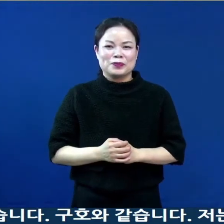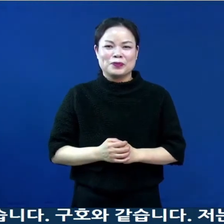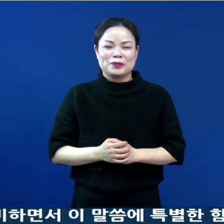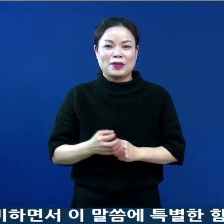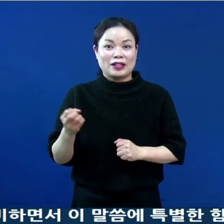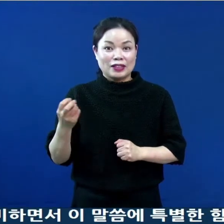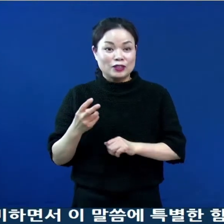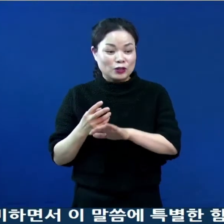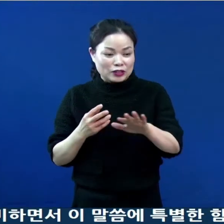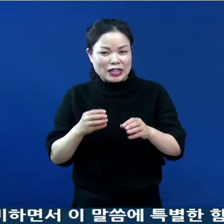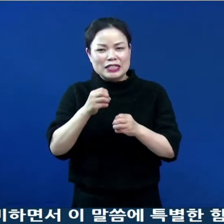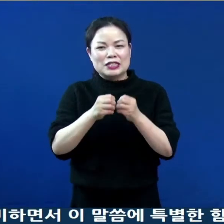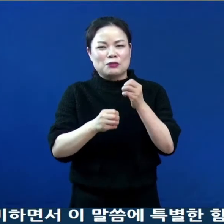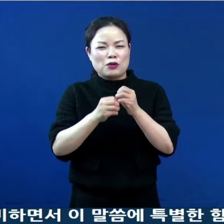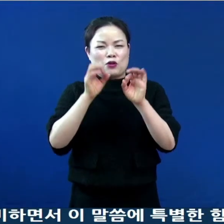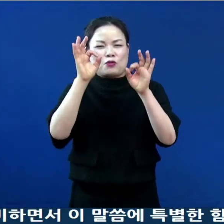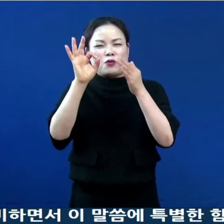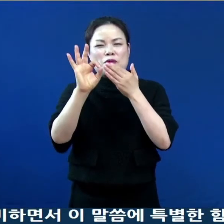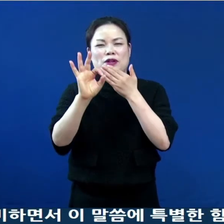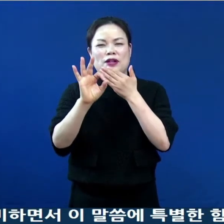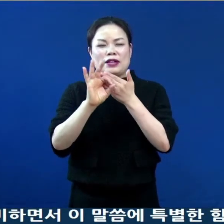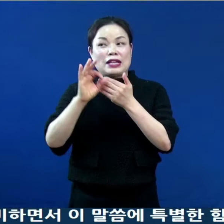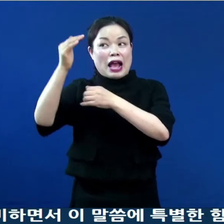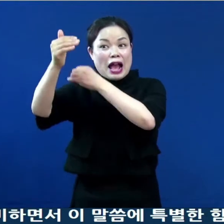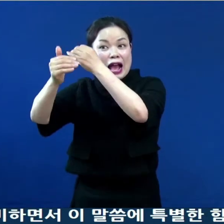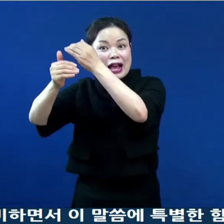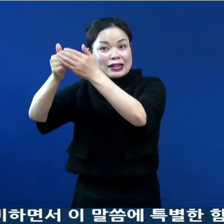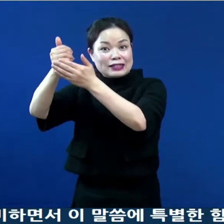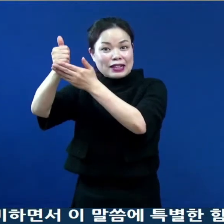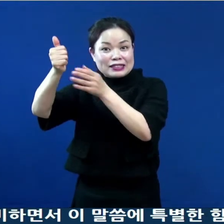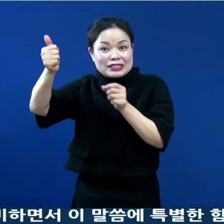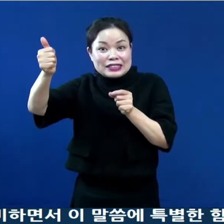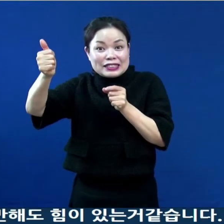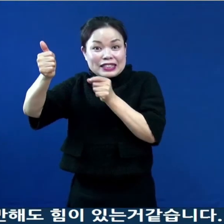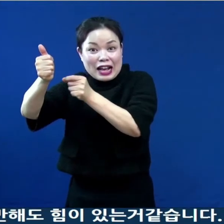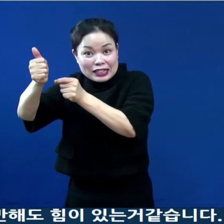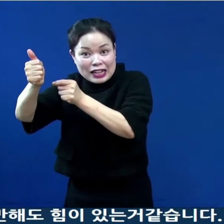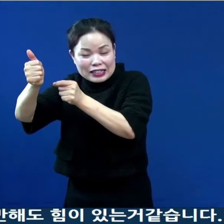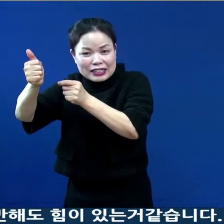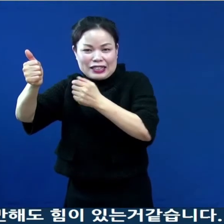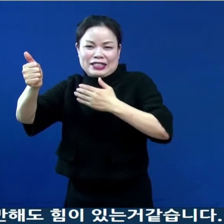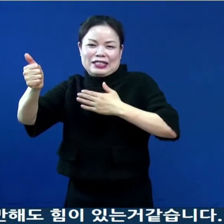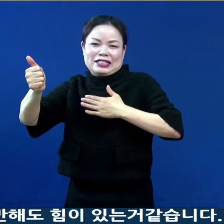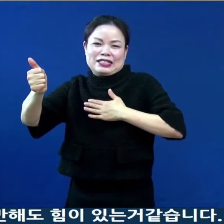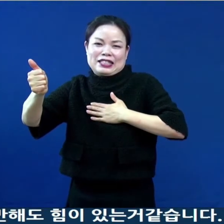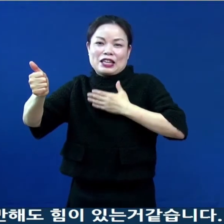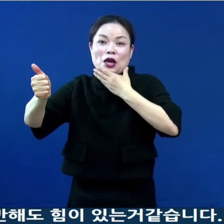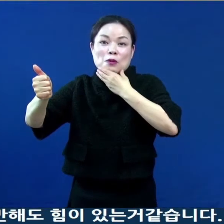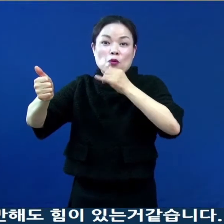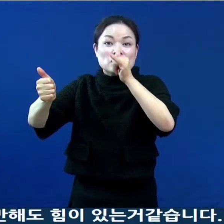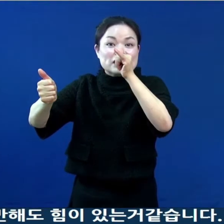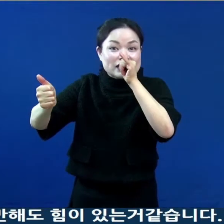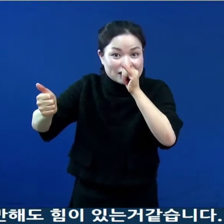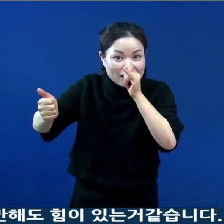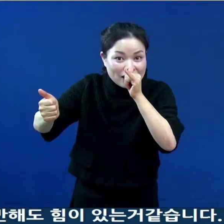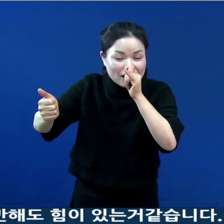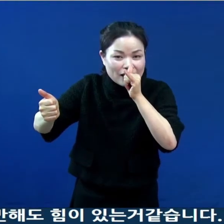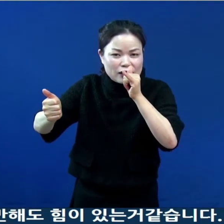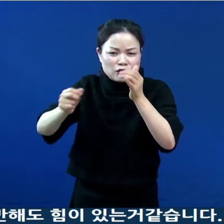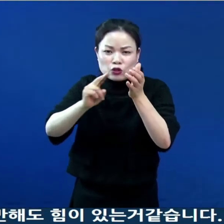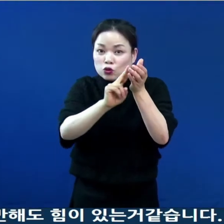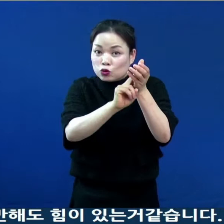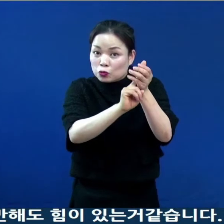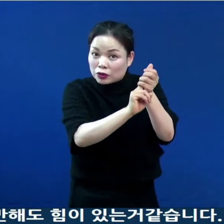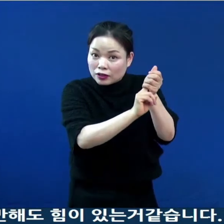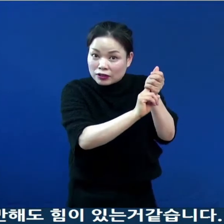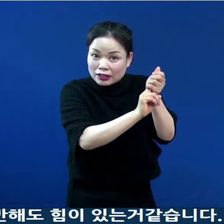다시 한번 오늘 시편 본문을 보면 하나님께 가까이함이 내게 복이라, 이 고백에 숨겨져